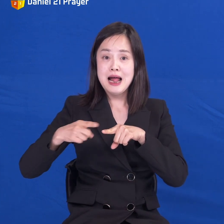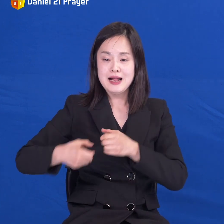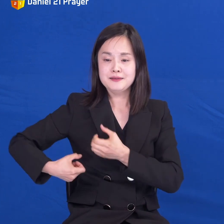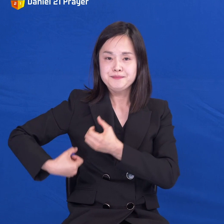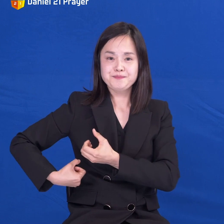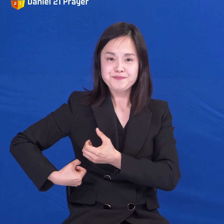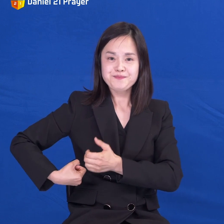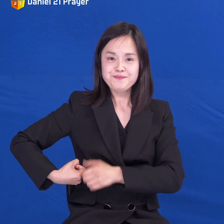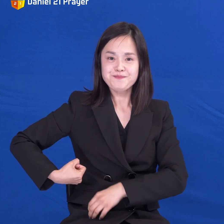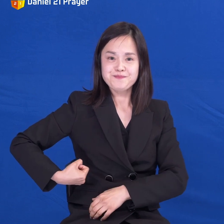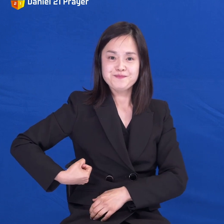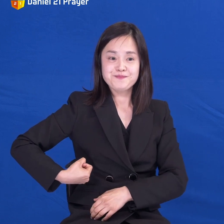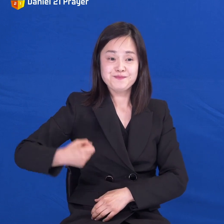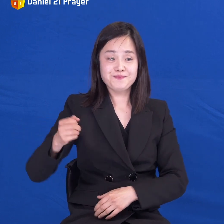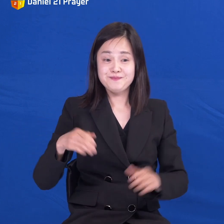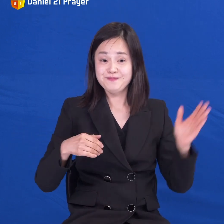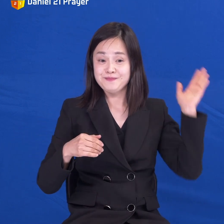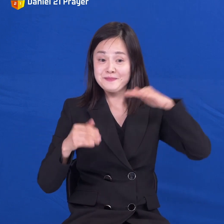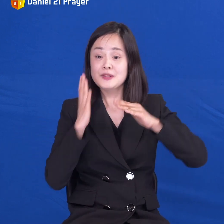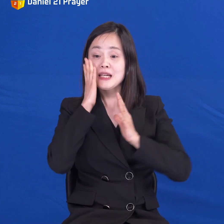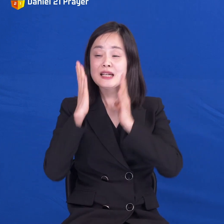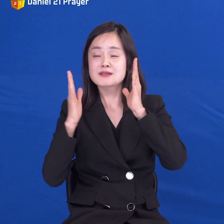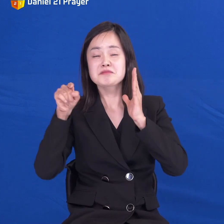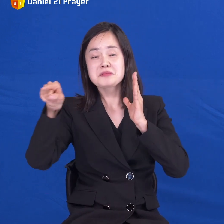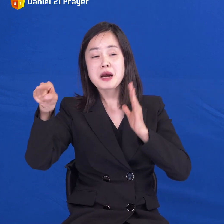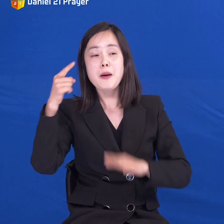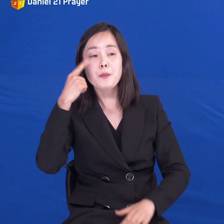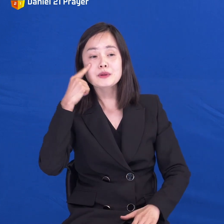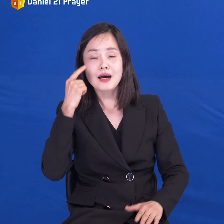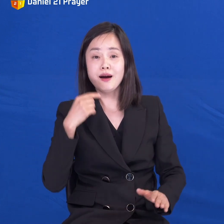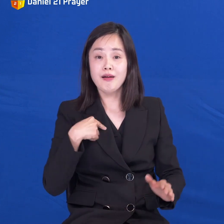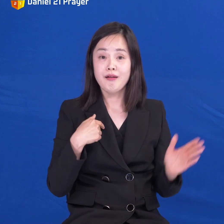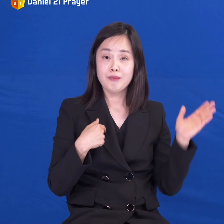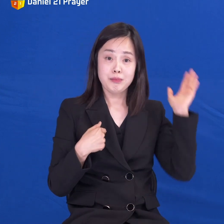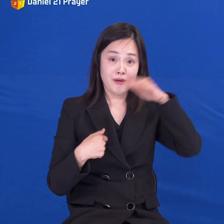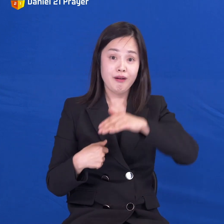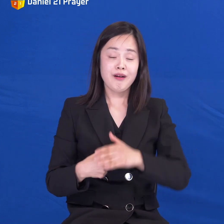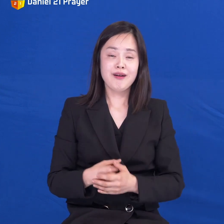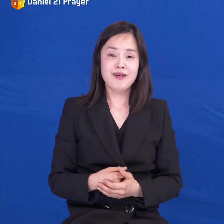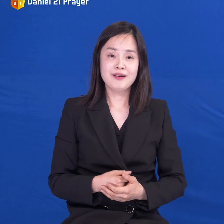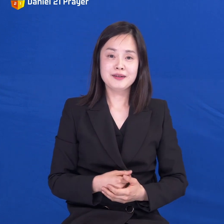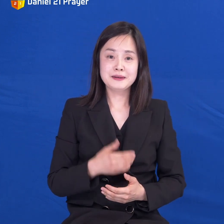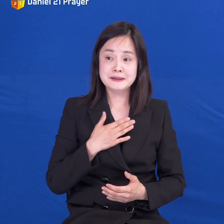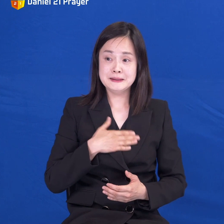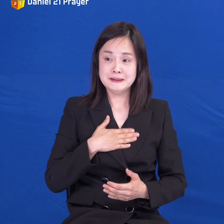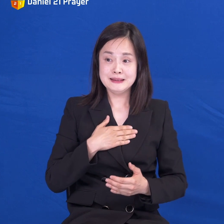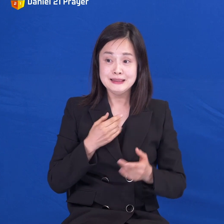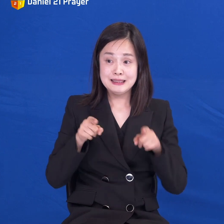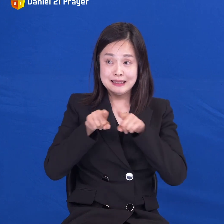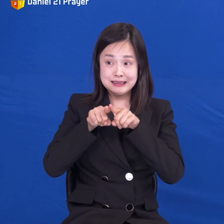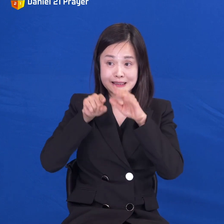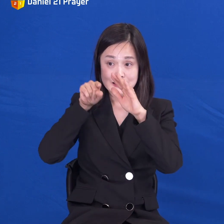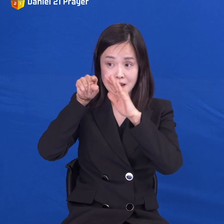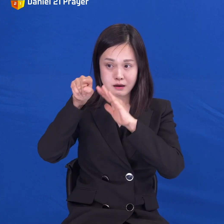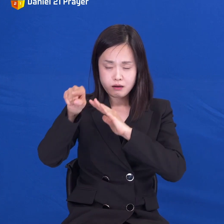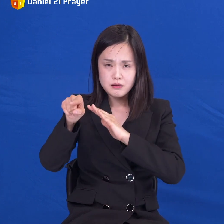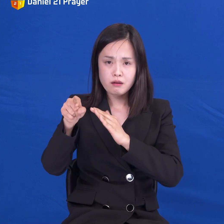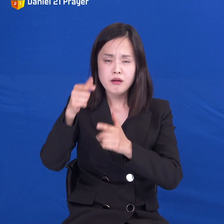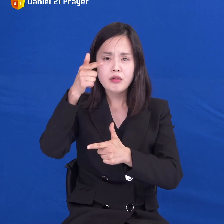거예요. 어느 습지대로 가는 거예요. 갔는데 큰 통나무가 쓰러져 있어요. 썩어